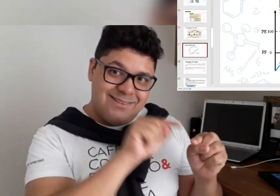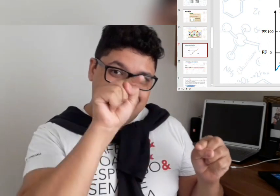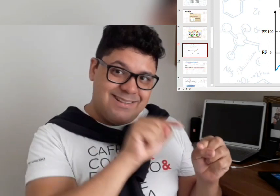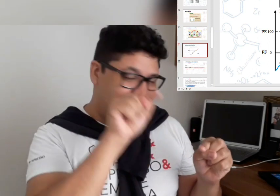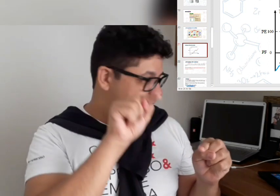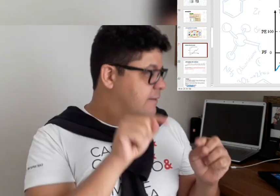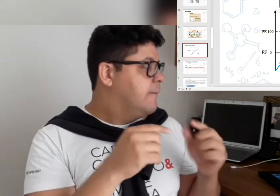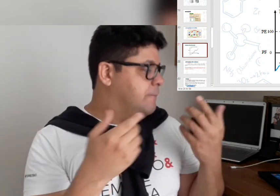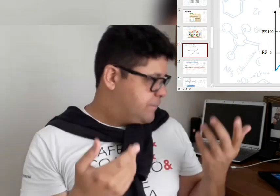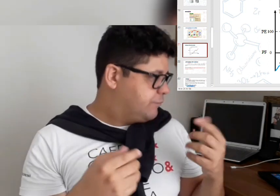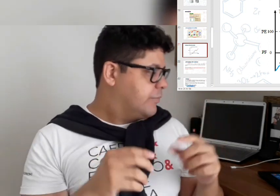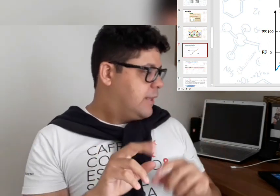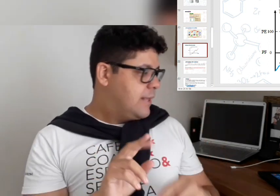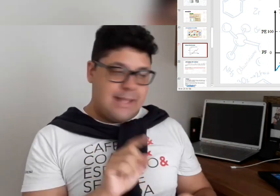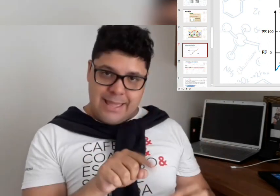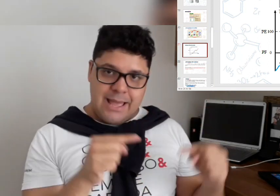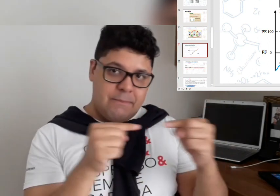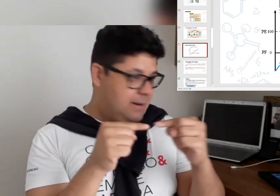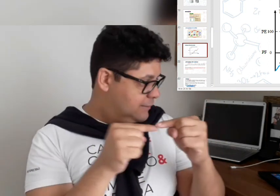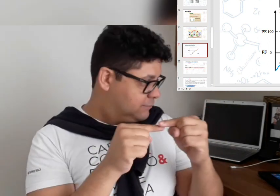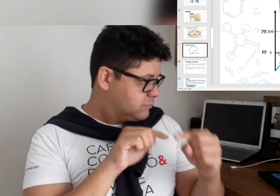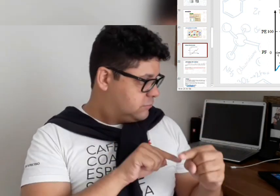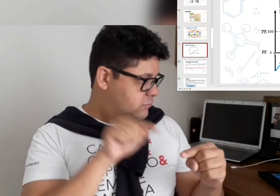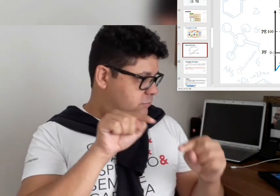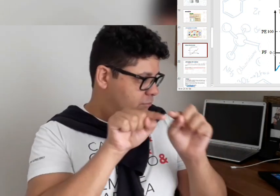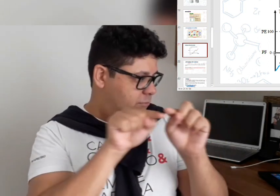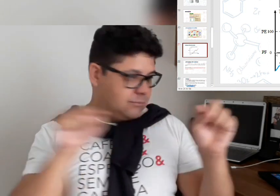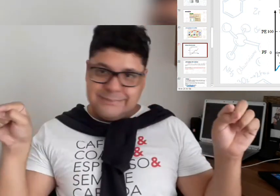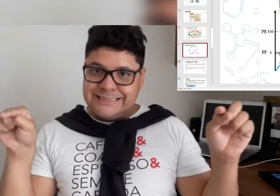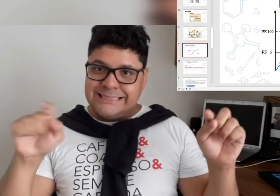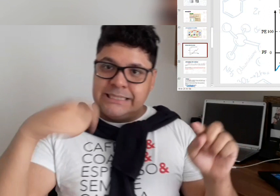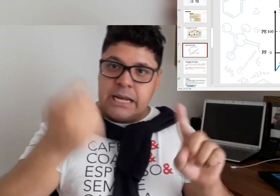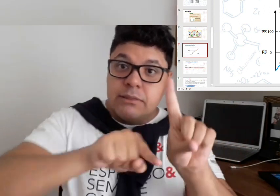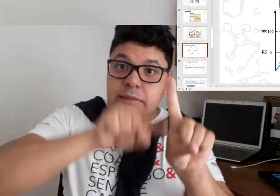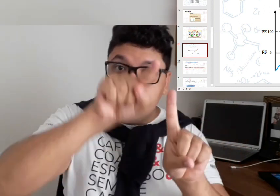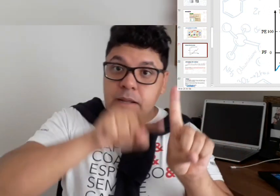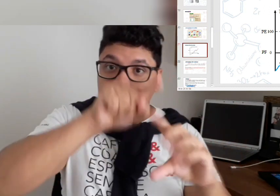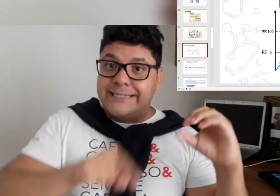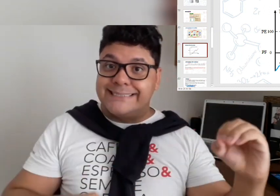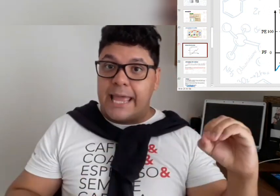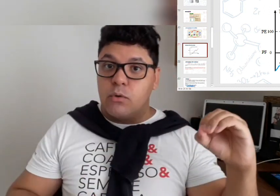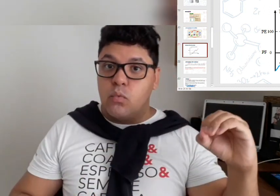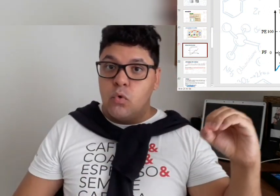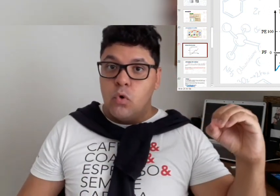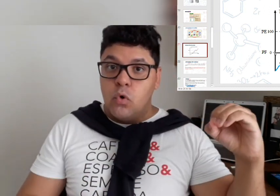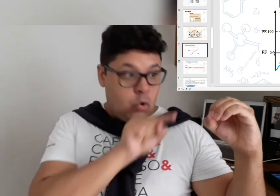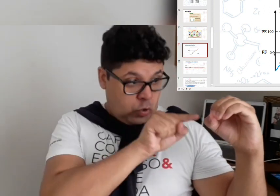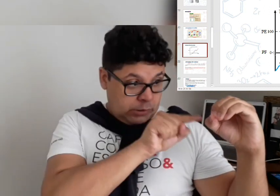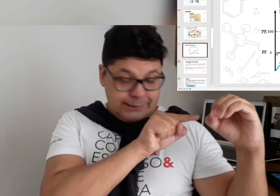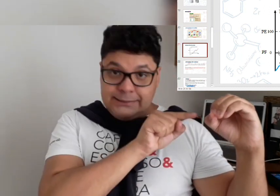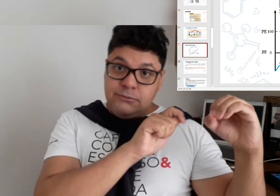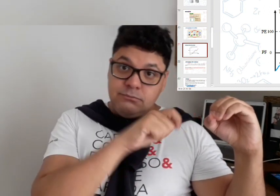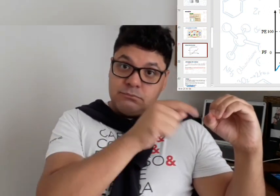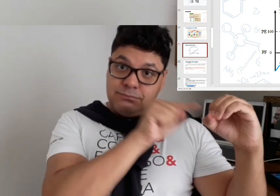essas duas fases passam a coexistir, quando ele atinge a temperatura de 0 graus, tá?